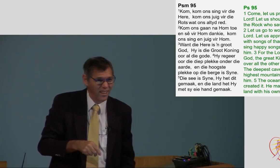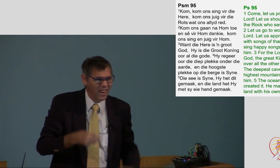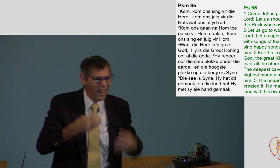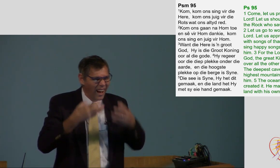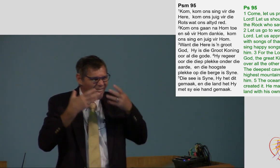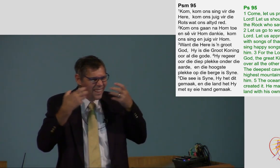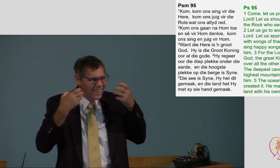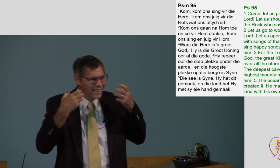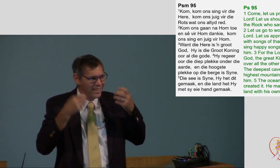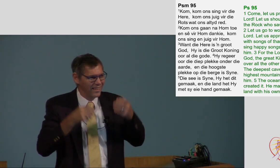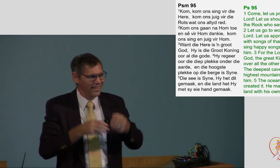kat.